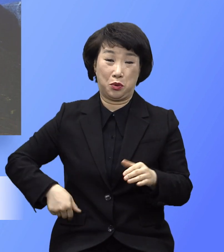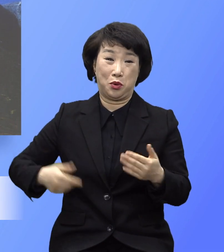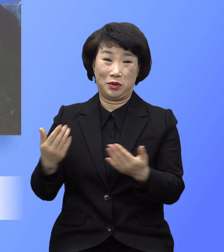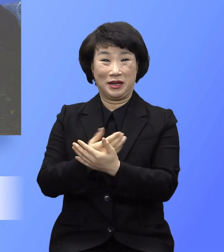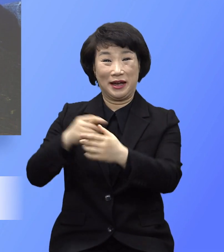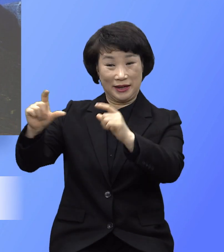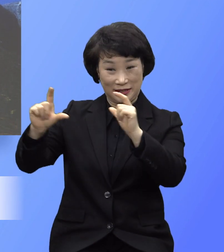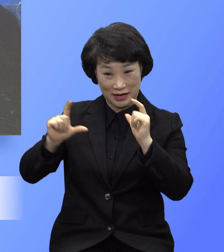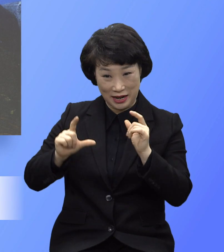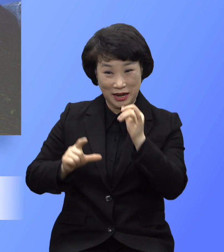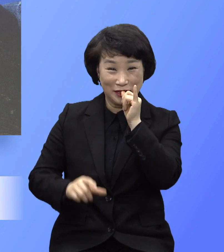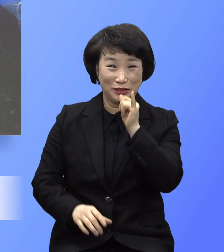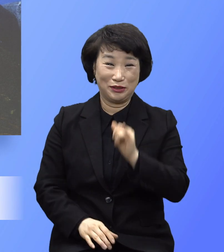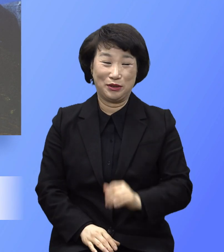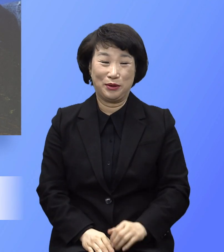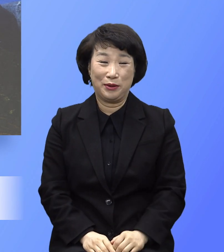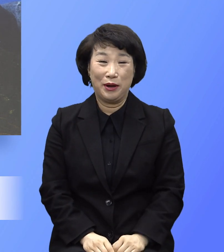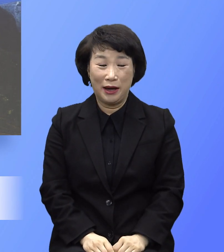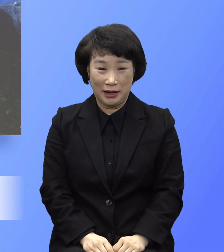회개하라